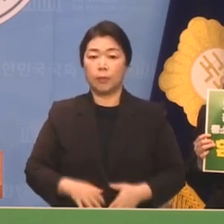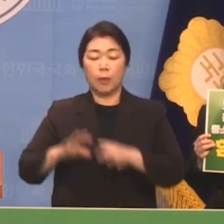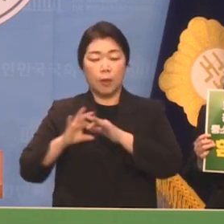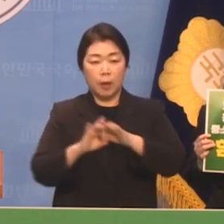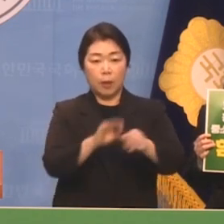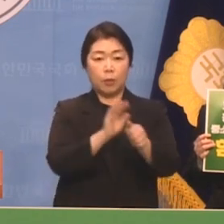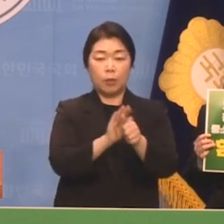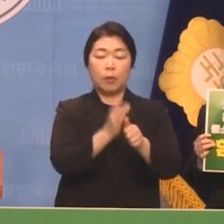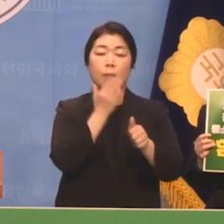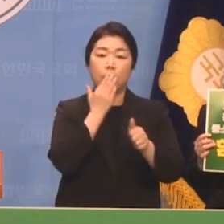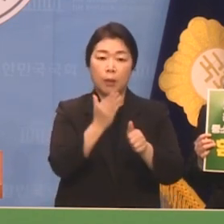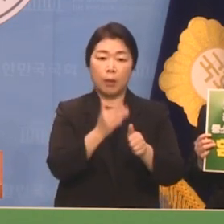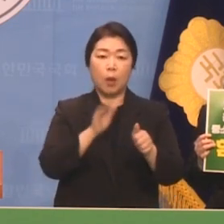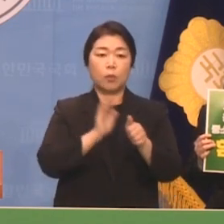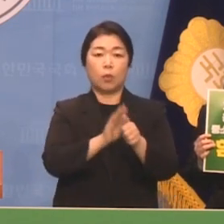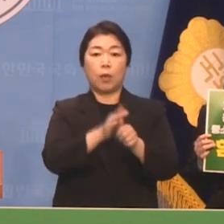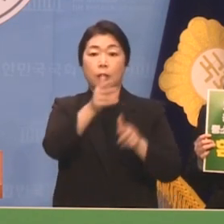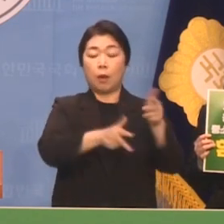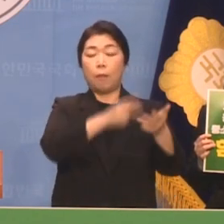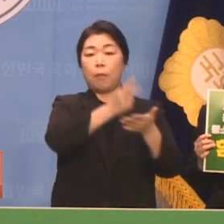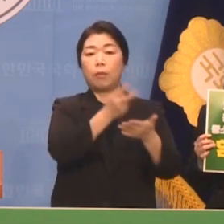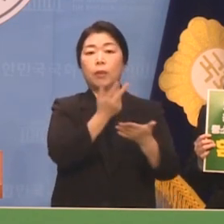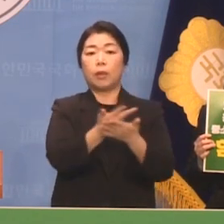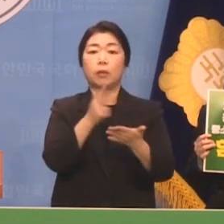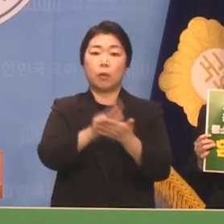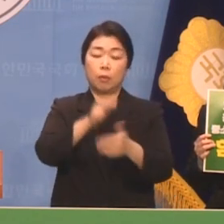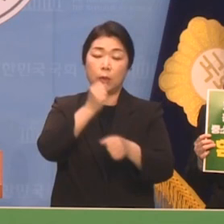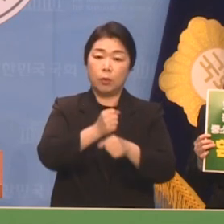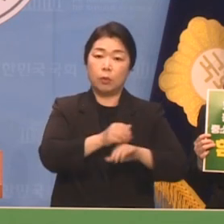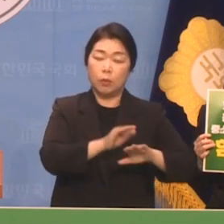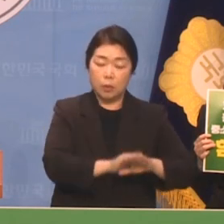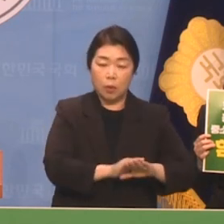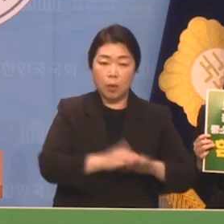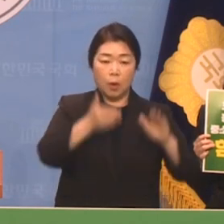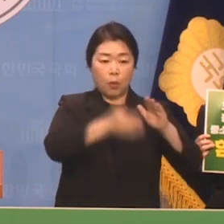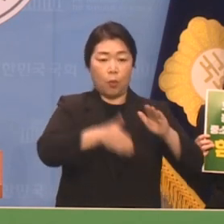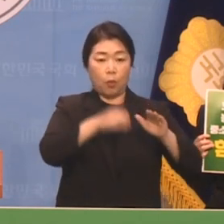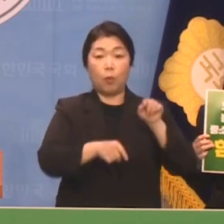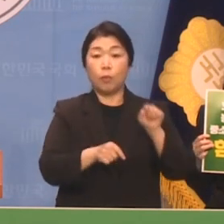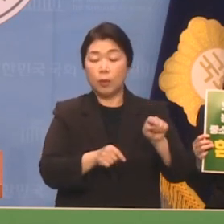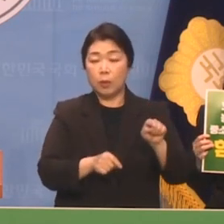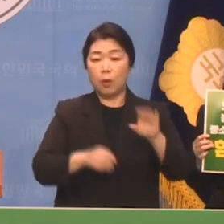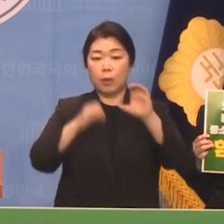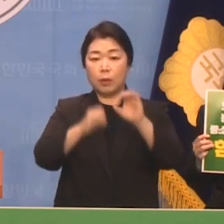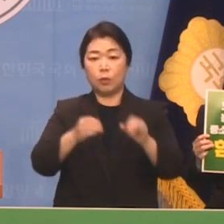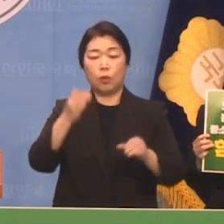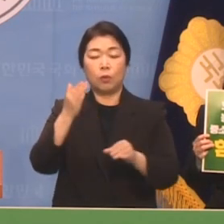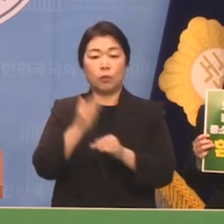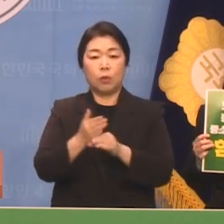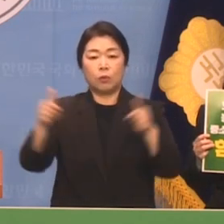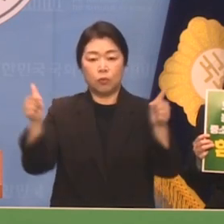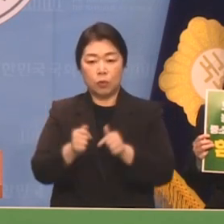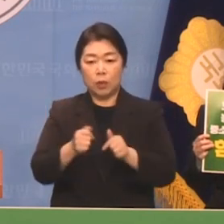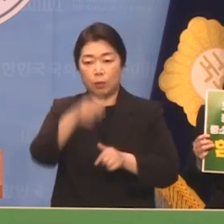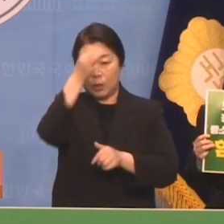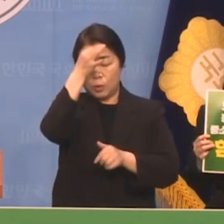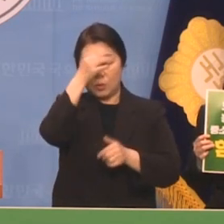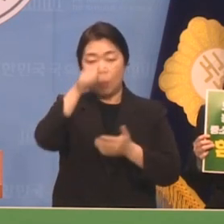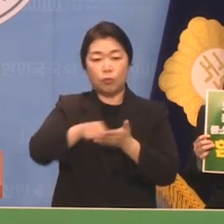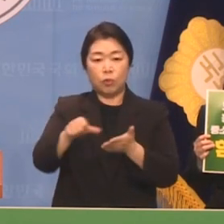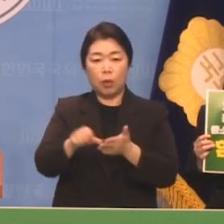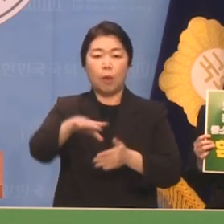위한 조달사업법을 개정하여 공공부문에서 탄소 중립 제품과 기술을 우선 구매하도록